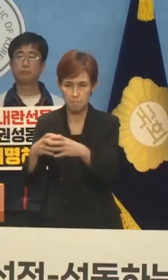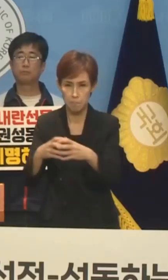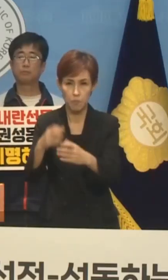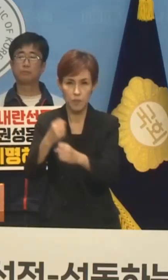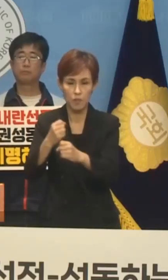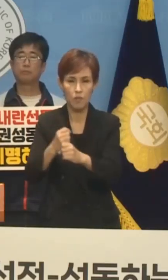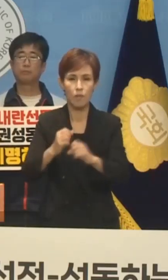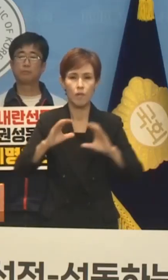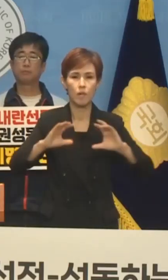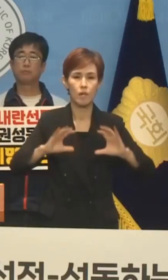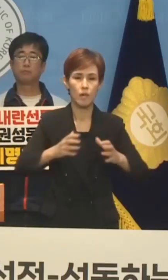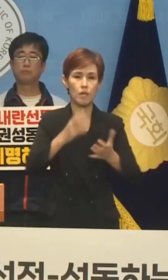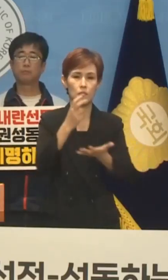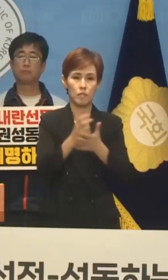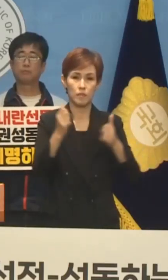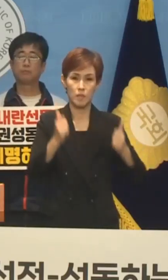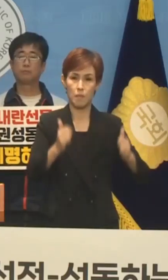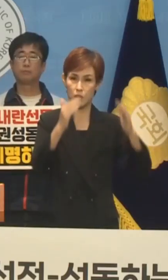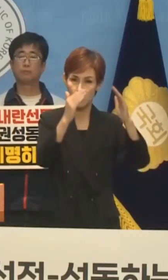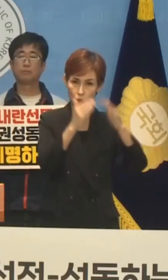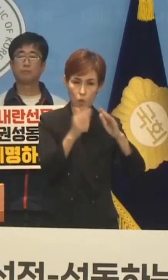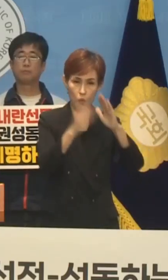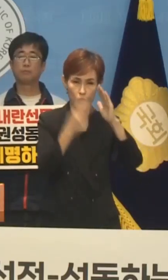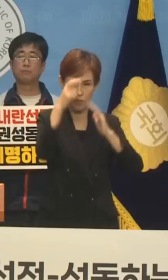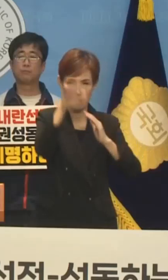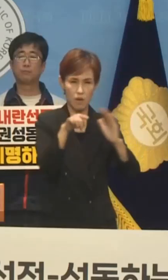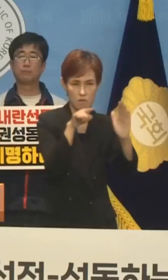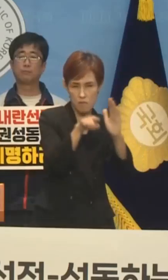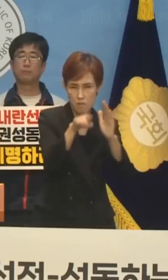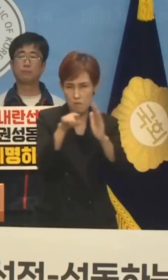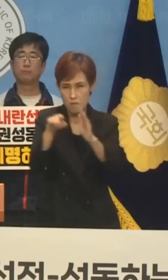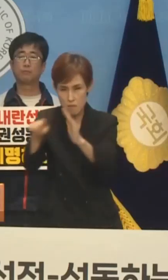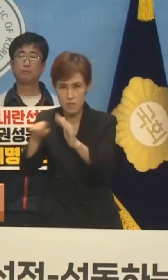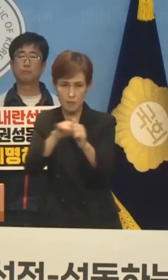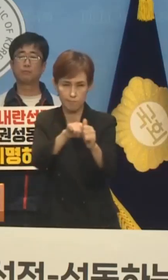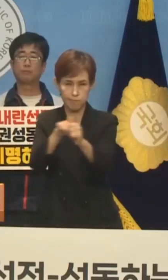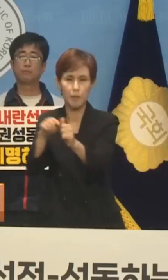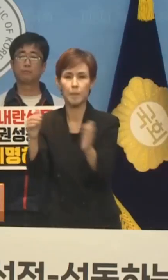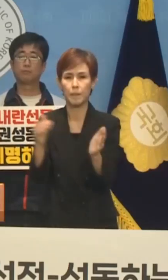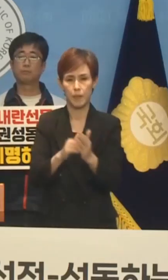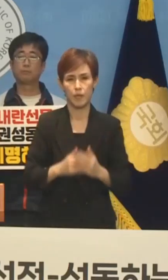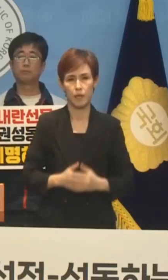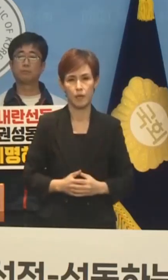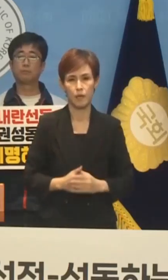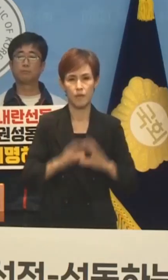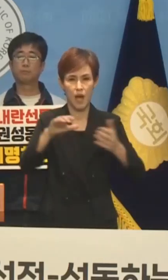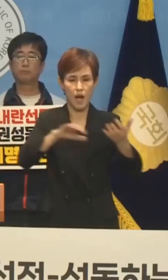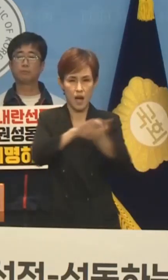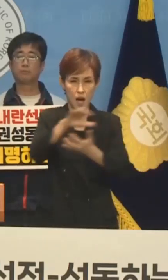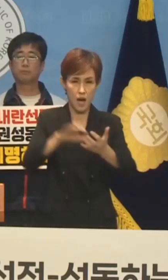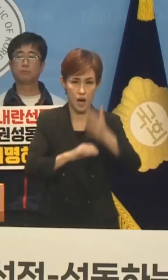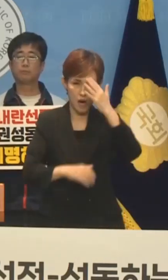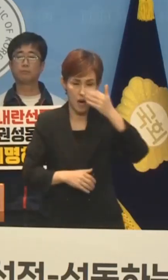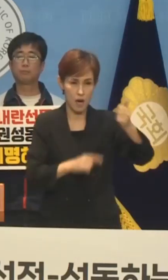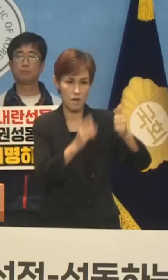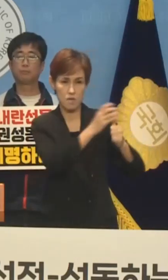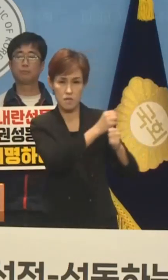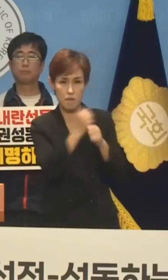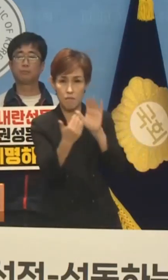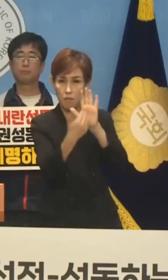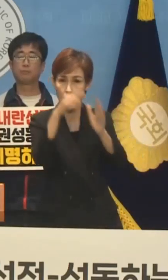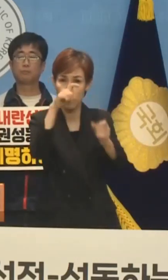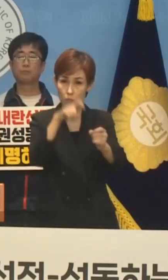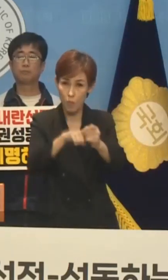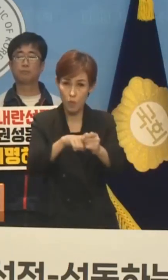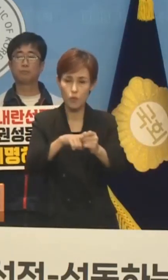헌법재판소와 공수처, 경찰을 가리지 않고 방문해 다각도로 외압을 행사했으며 내란 우두머리 체포를 저지하기 위해